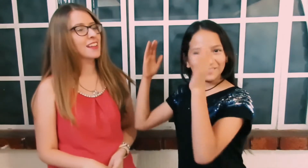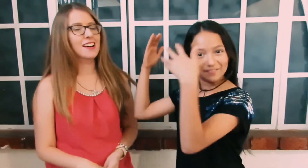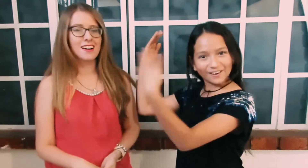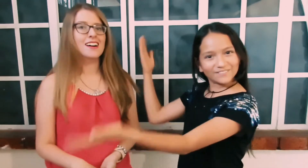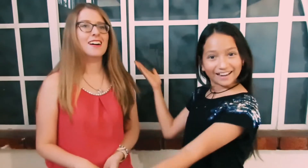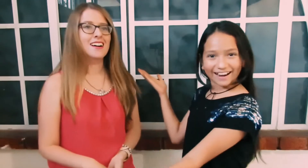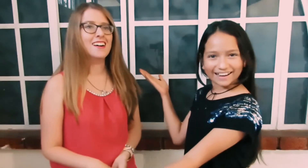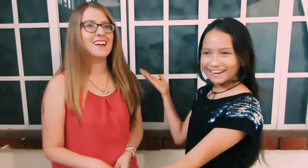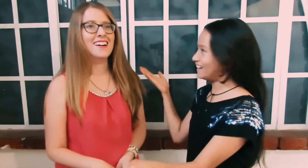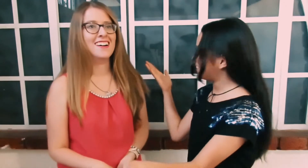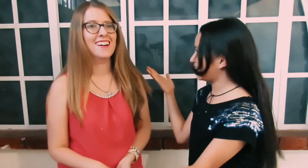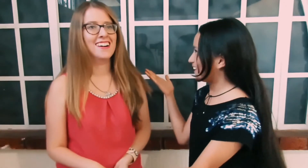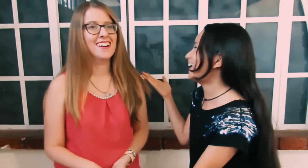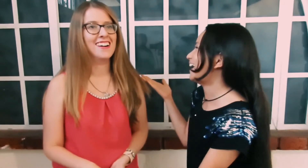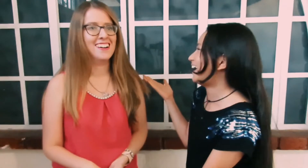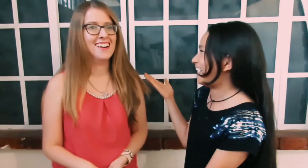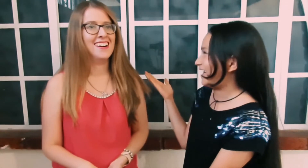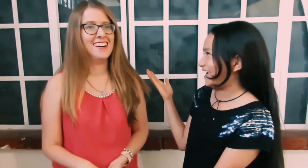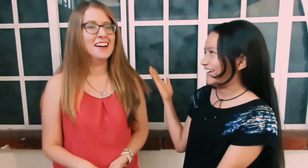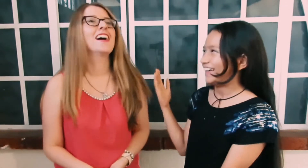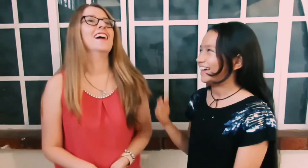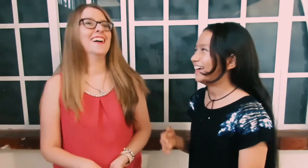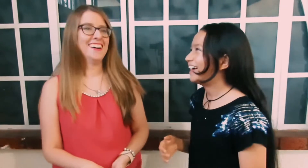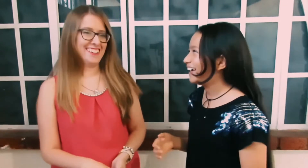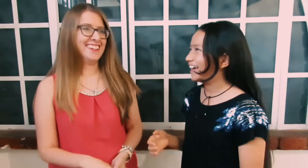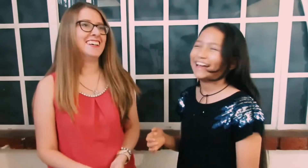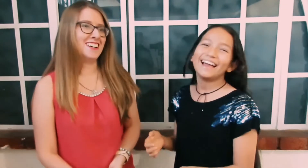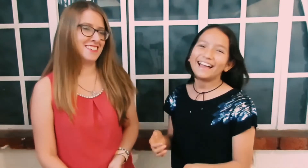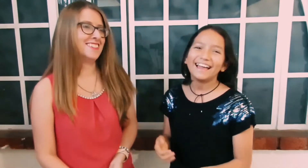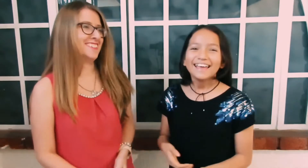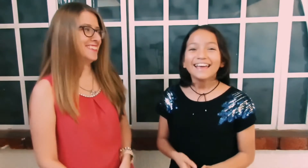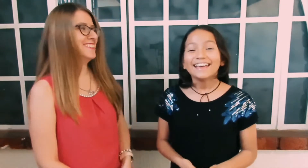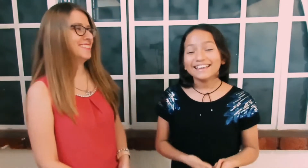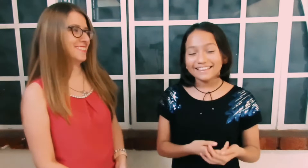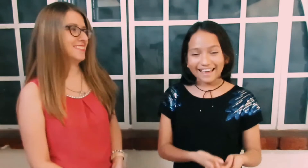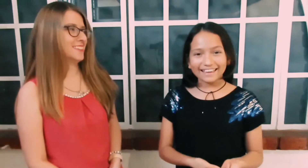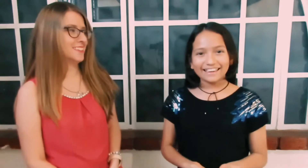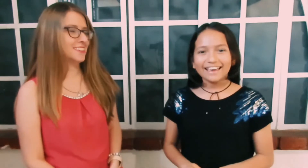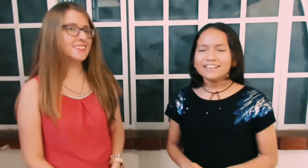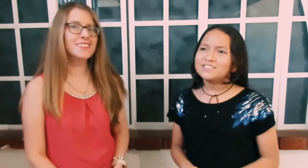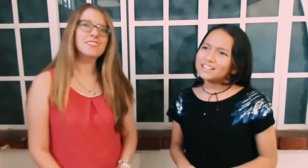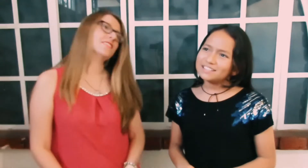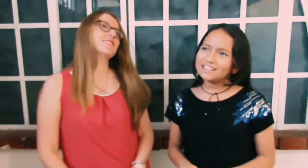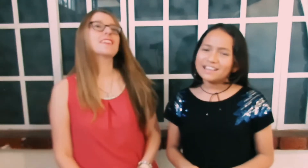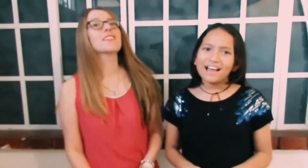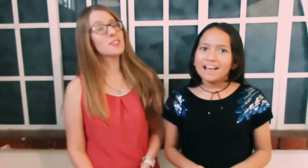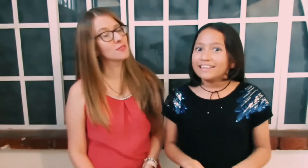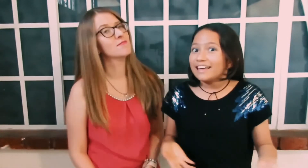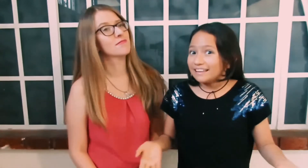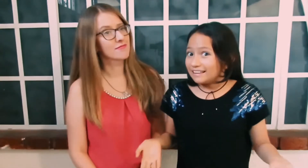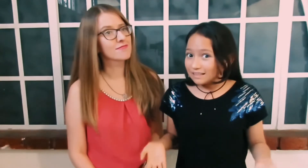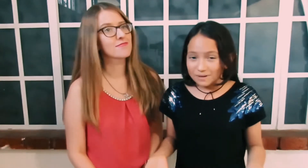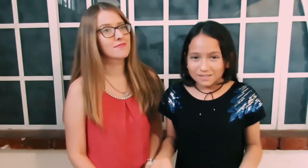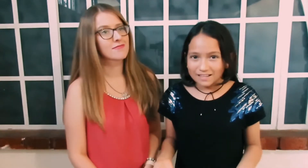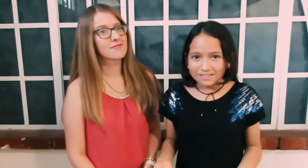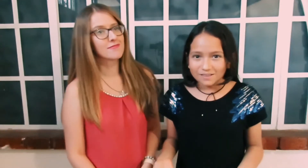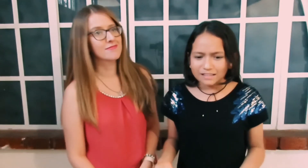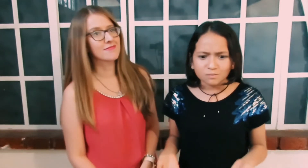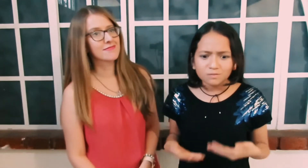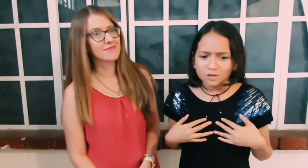primero vieran el canal de Becky. Y de ahí, yo les diría... que las personas sordas